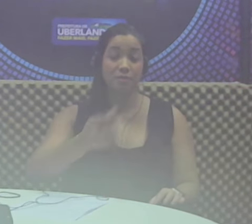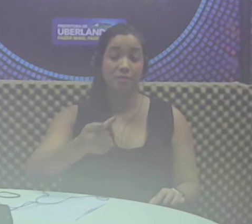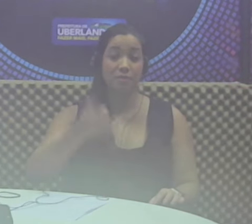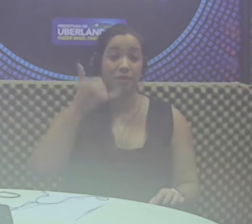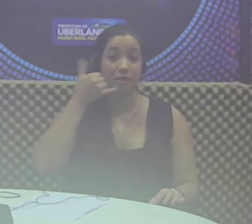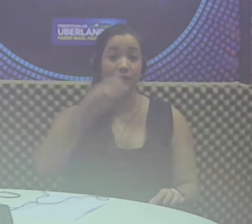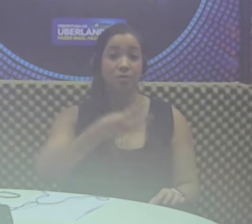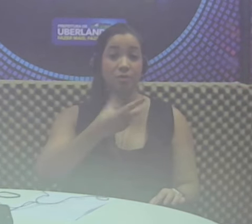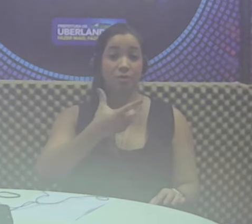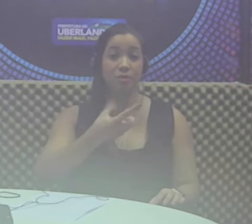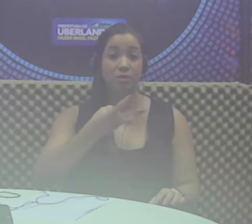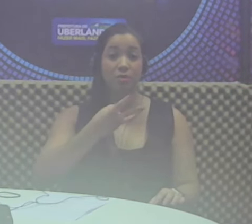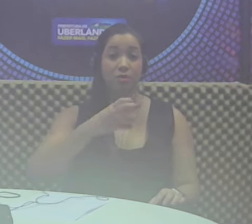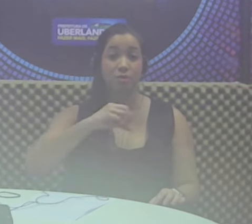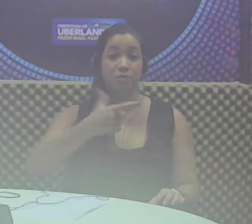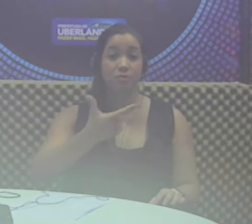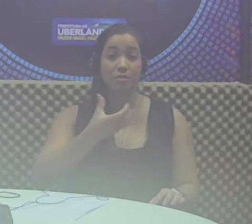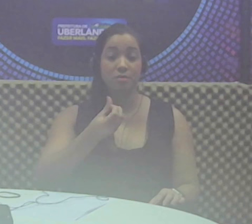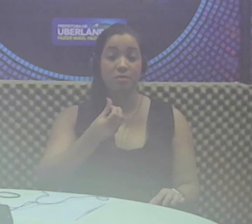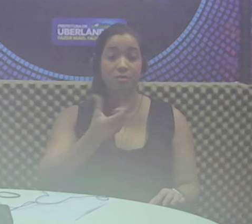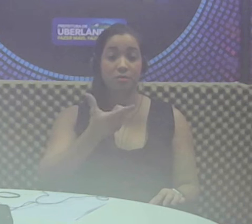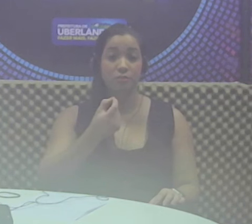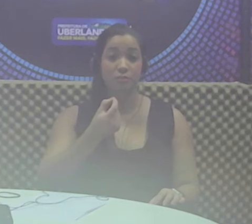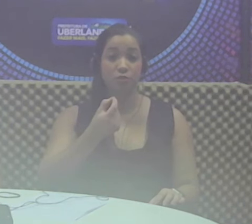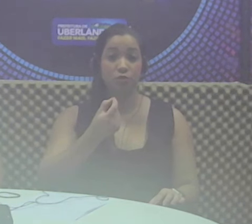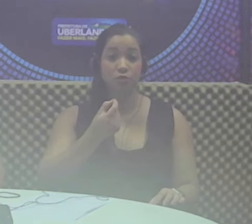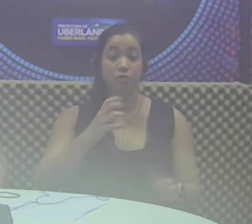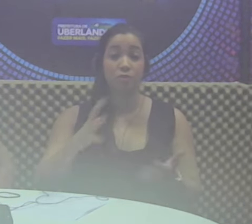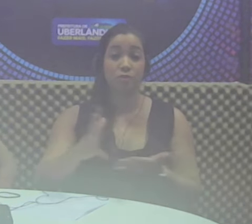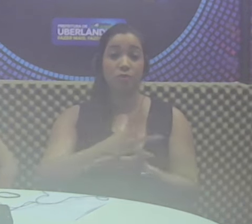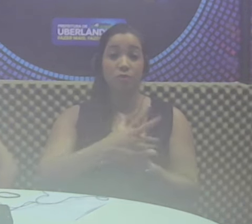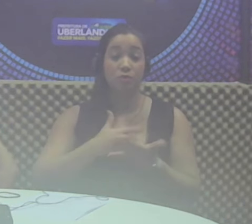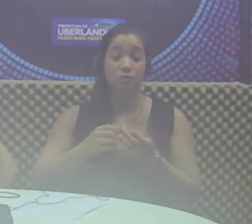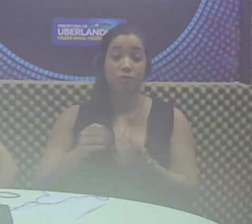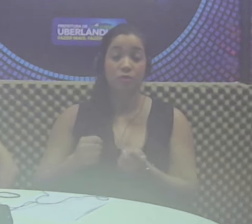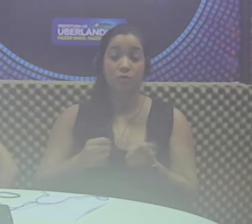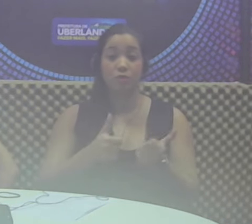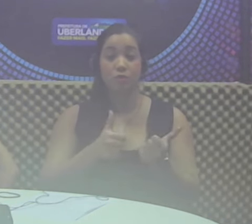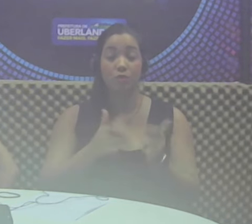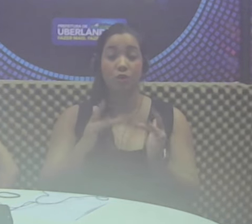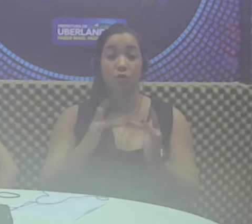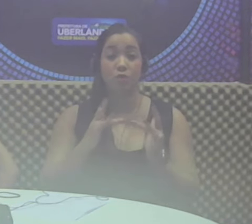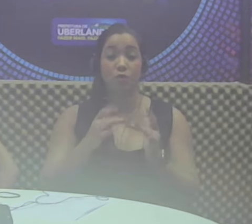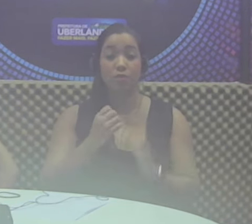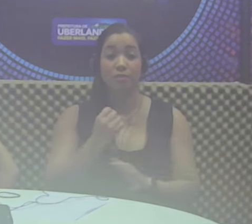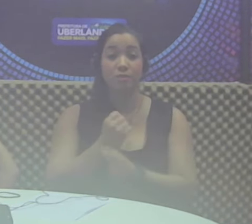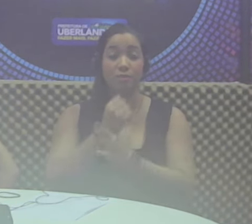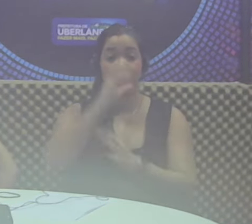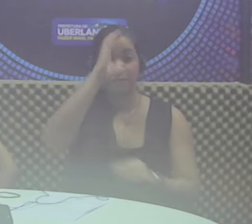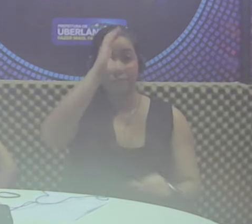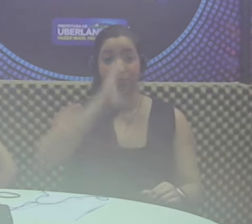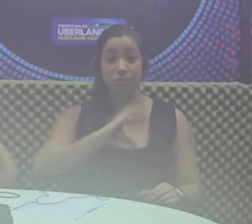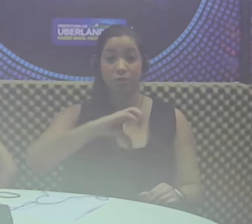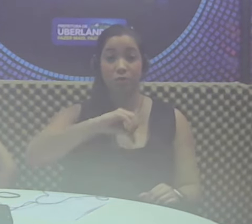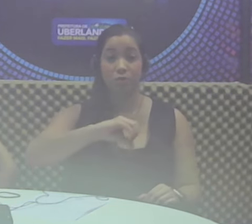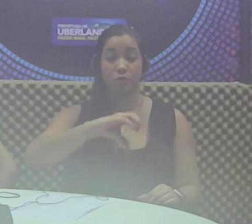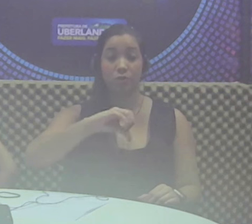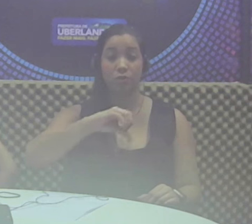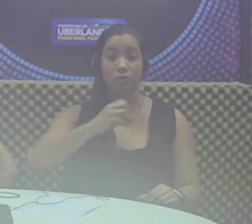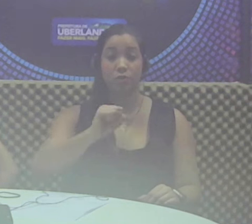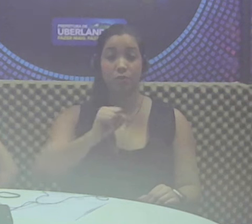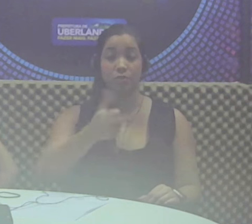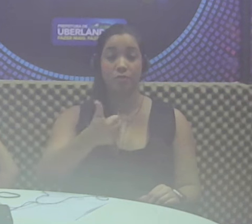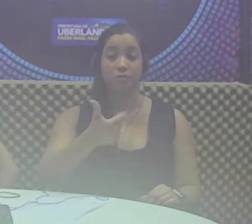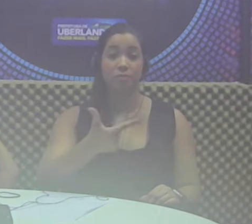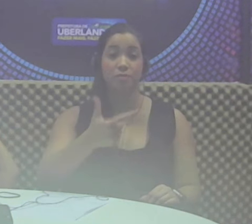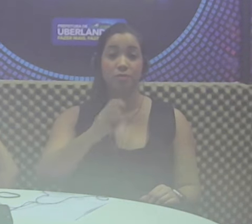3239-2620. E para recolher doações, entre em contato com a Defesa Civil, 99812